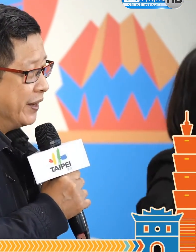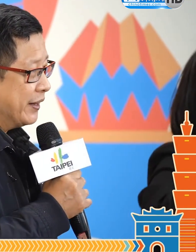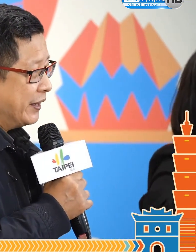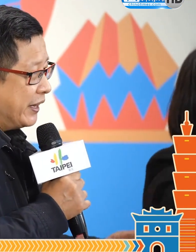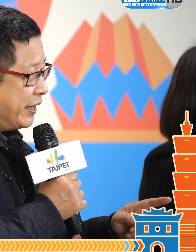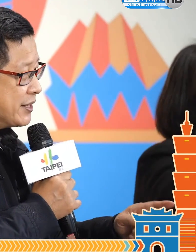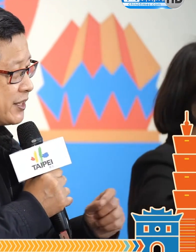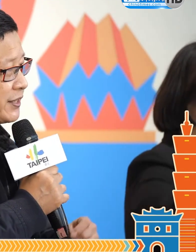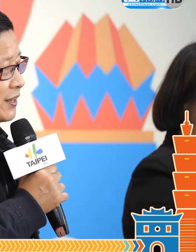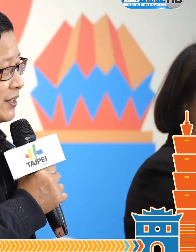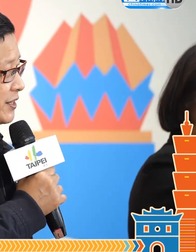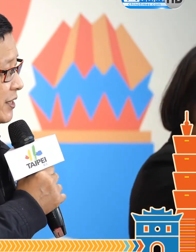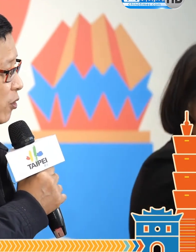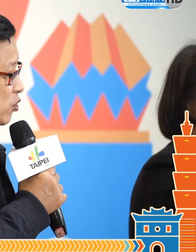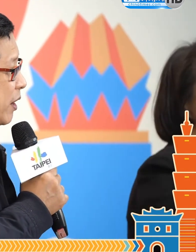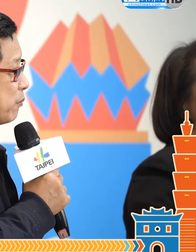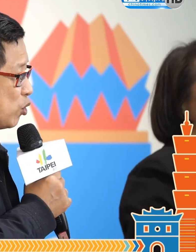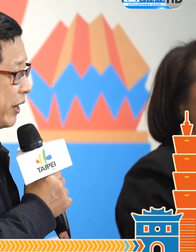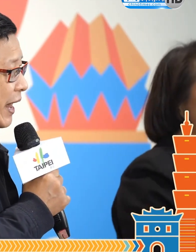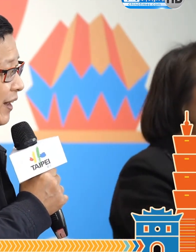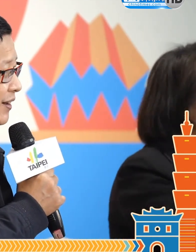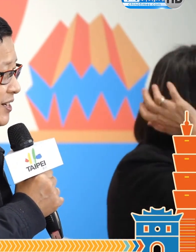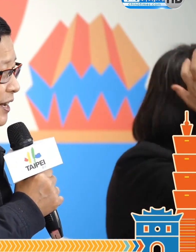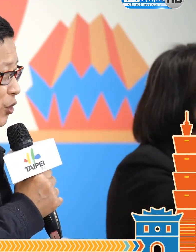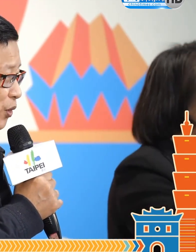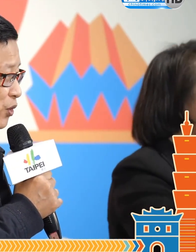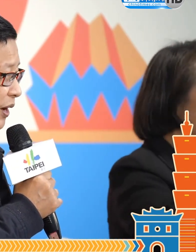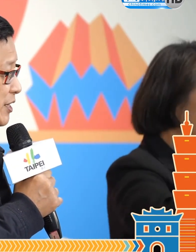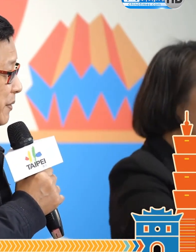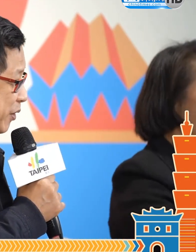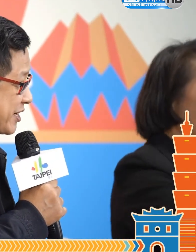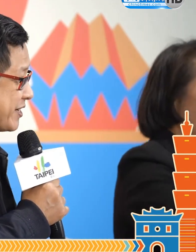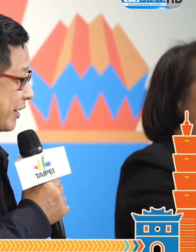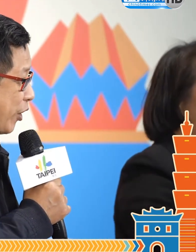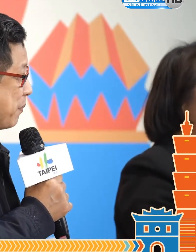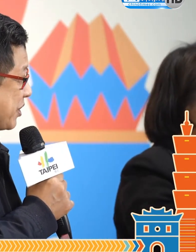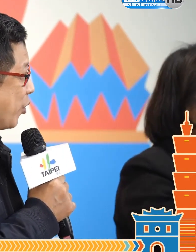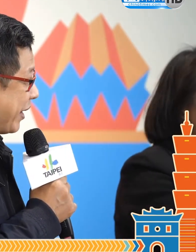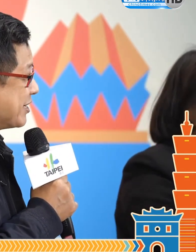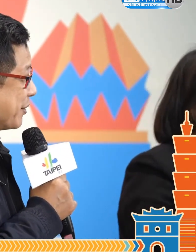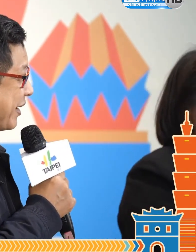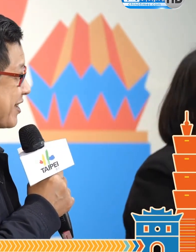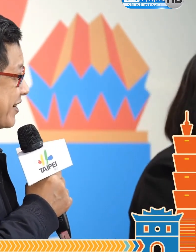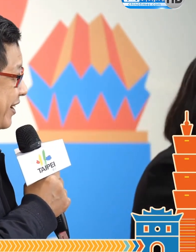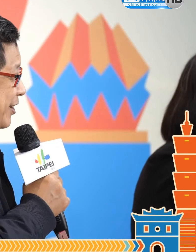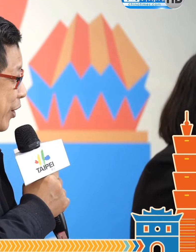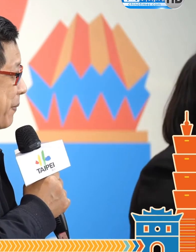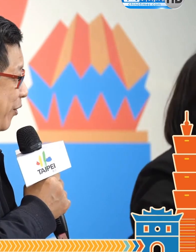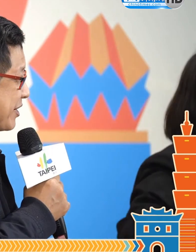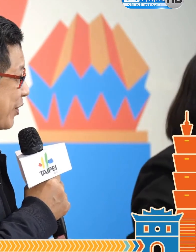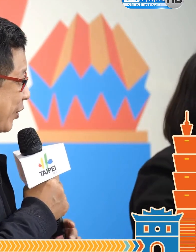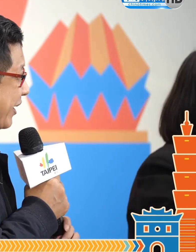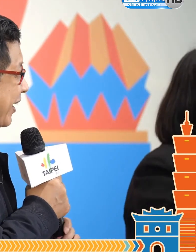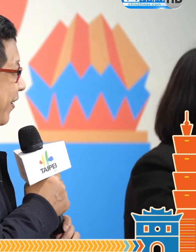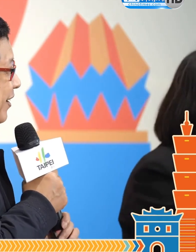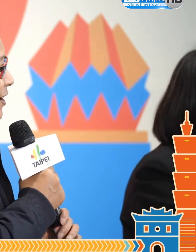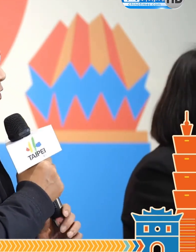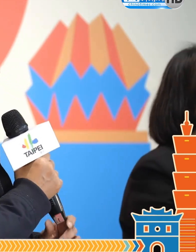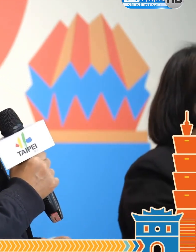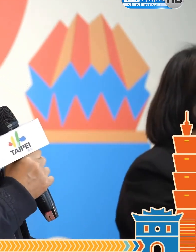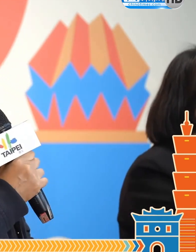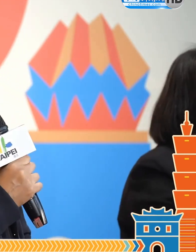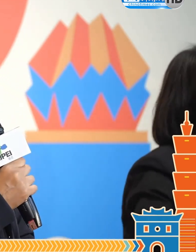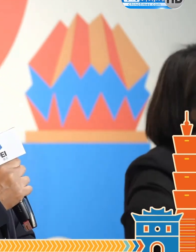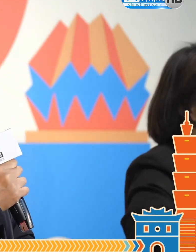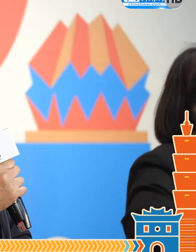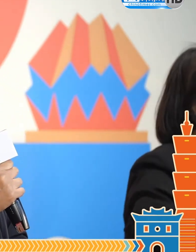未来。那一天市长其实是从中南部回来，市长就问我说：“怎么回事啊？都还不晓得未来是什么样子，就要办欢送会了哈。”所